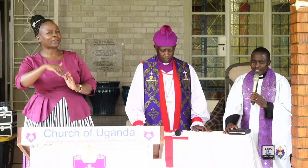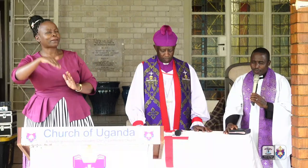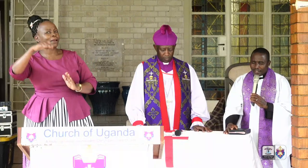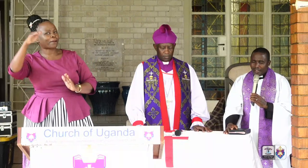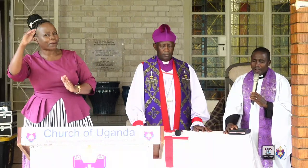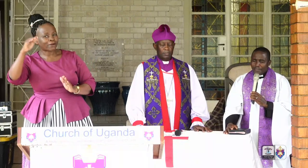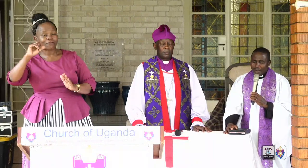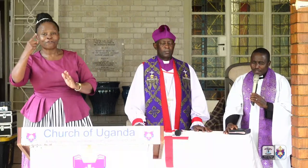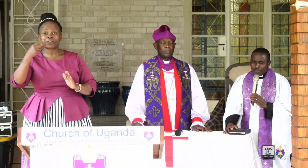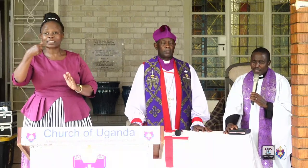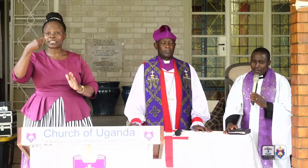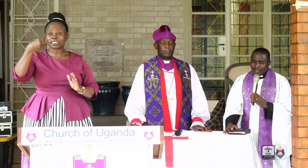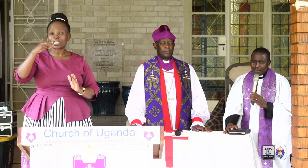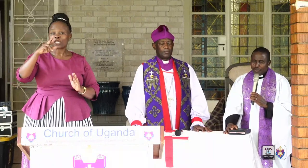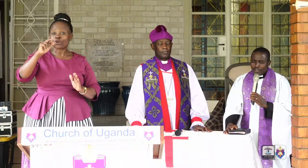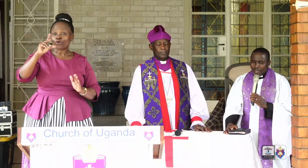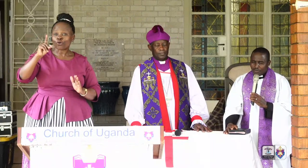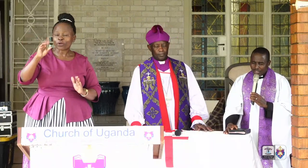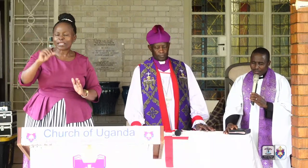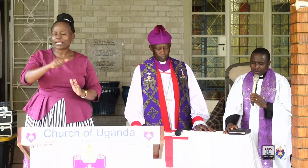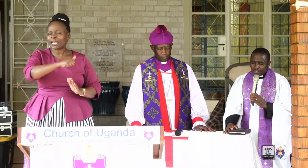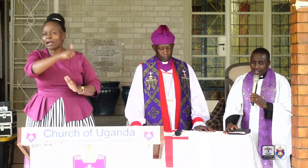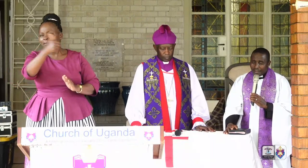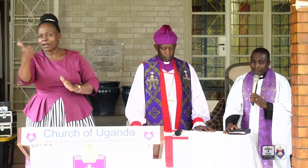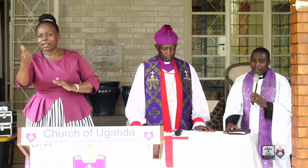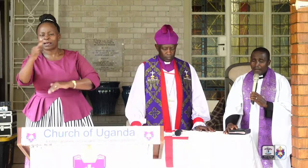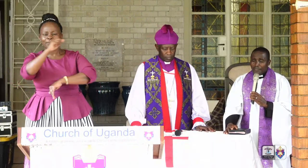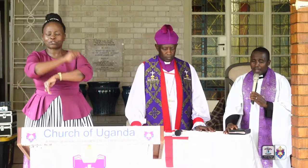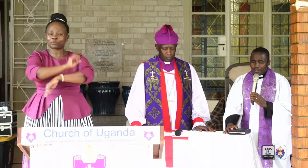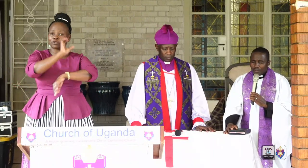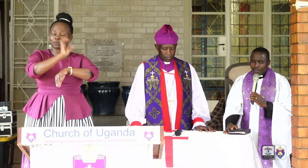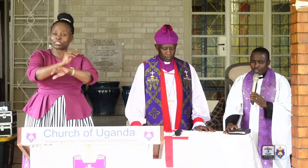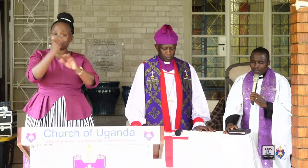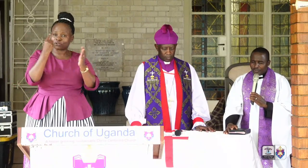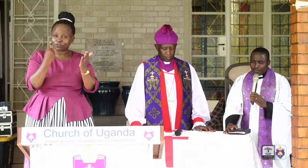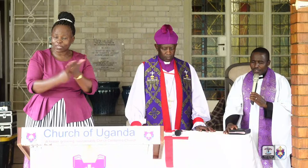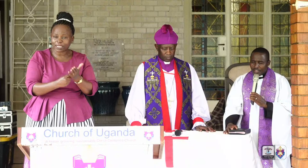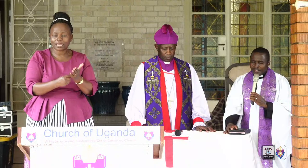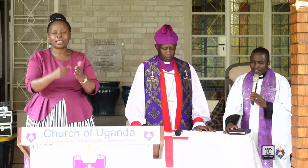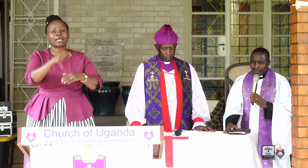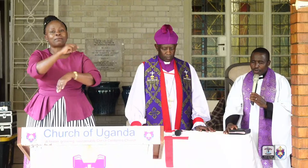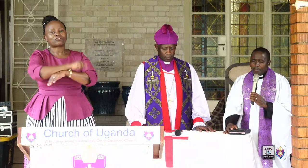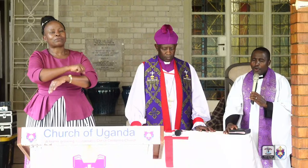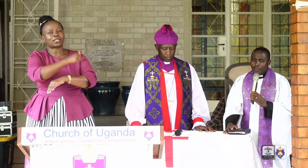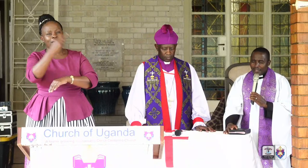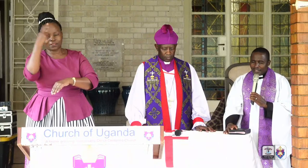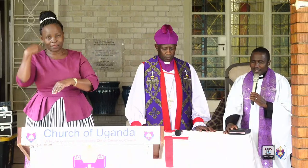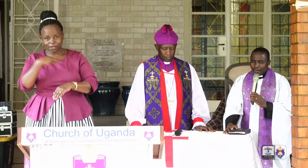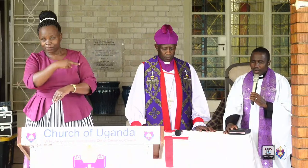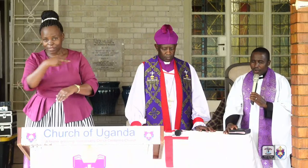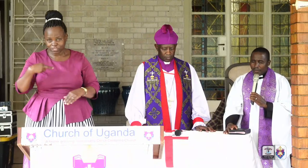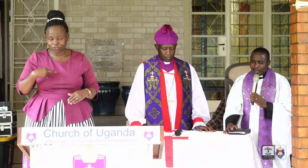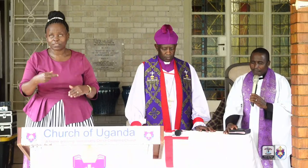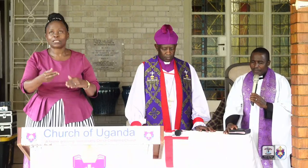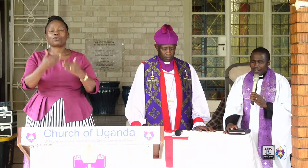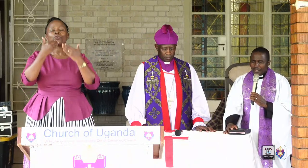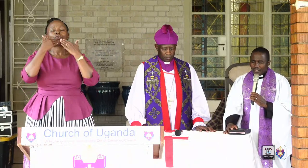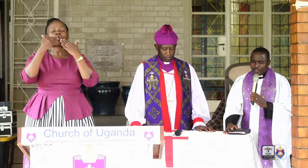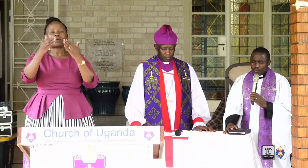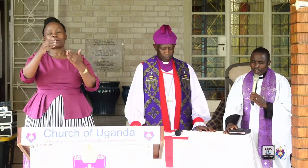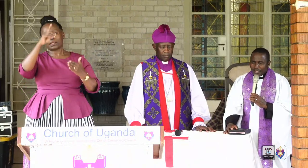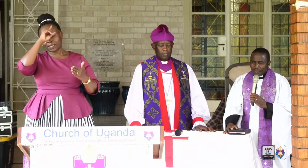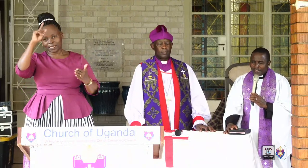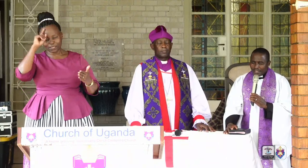first grade n'amasomero amalala gonna mu Church of Uganda n'amasomero Katonda affe muzikirize endala mukama weebale taata kabaka wakabaka